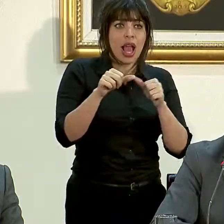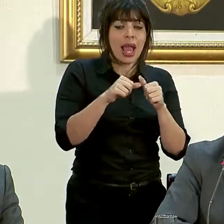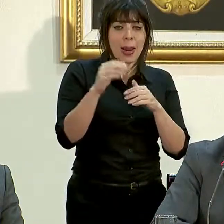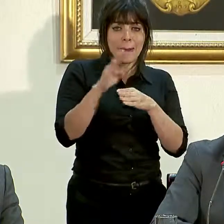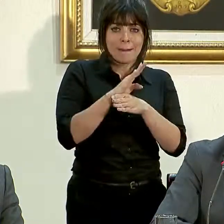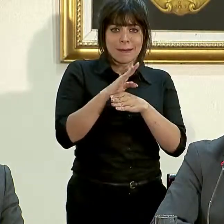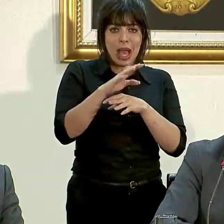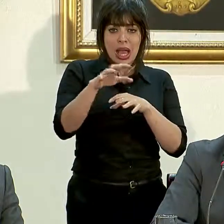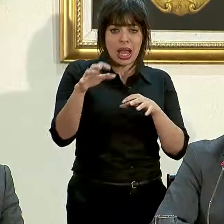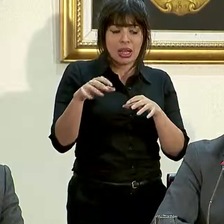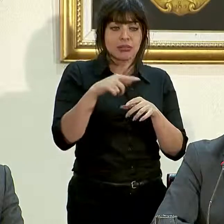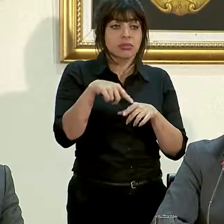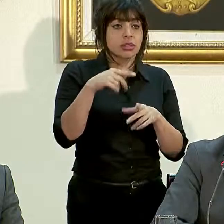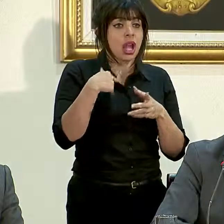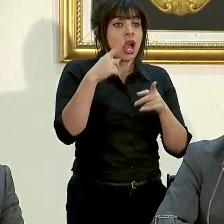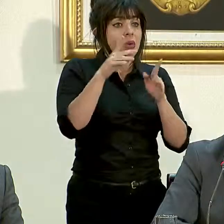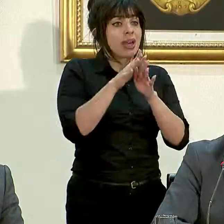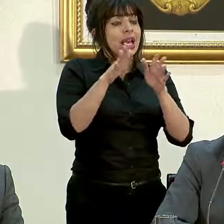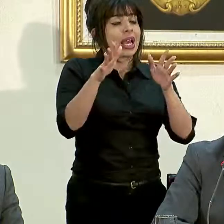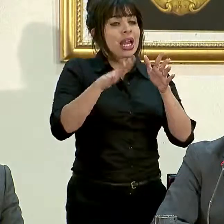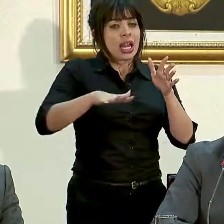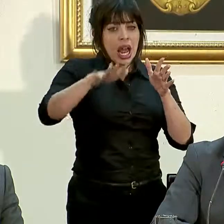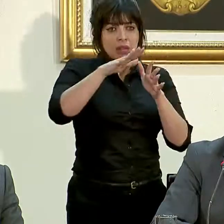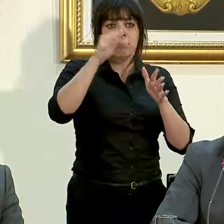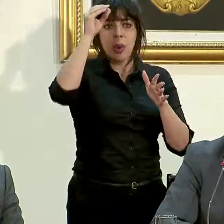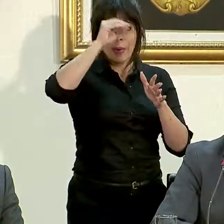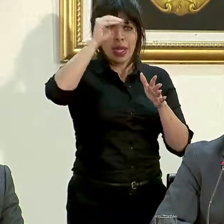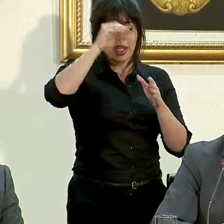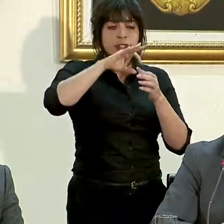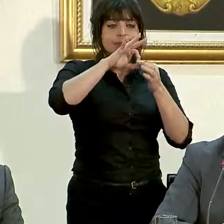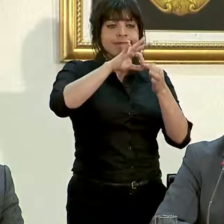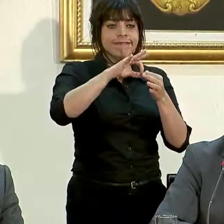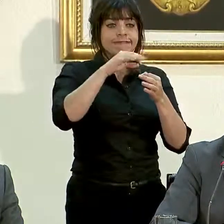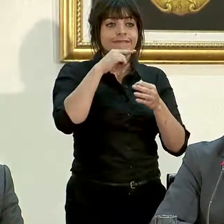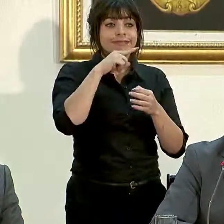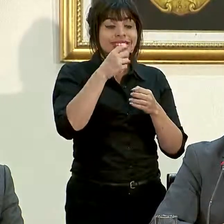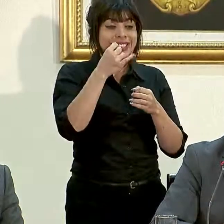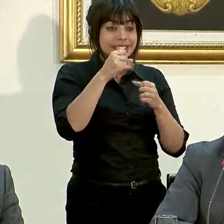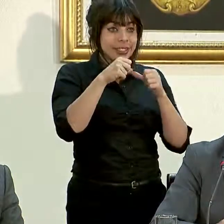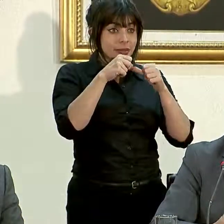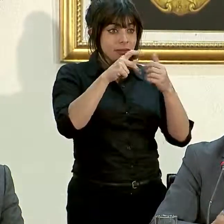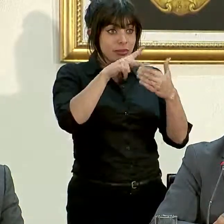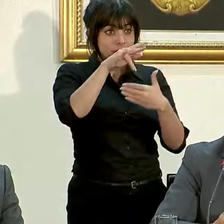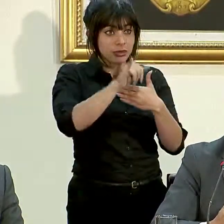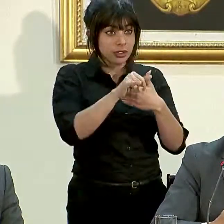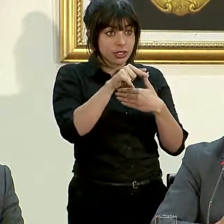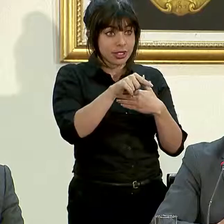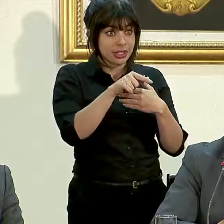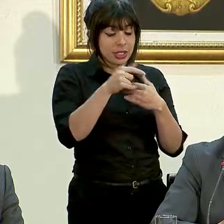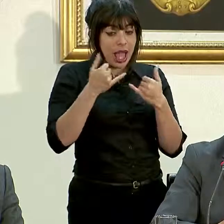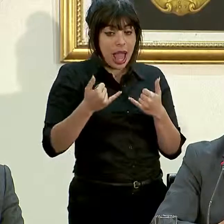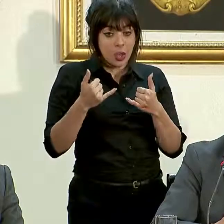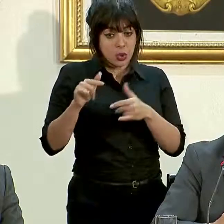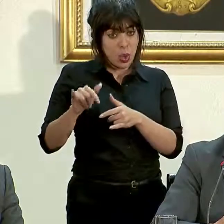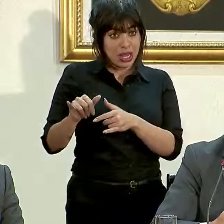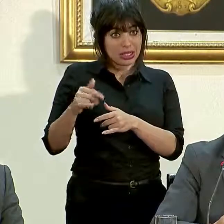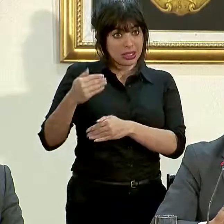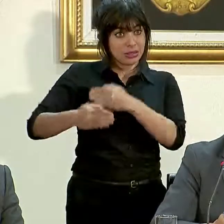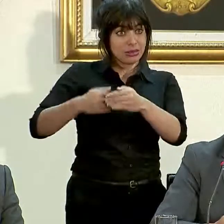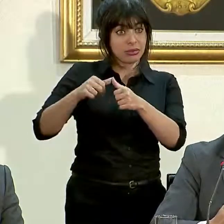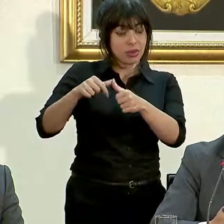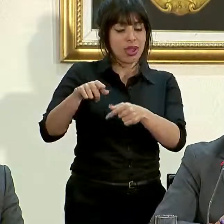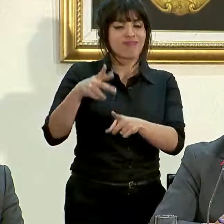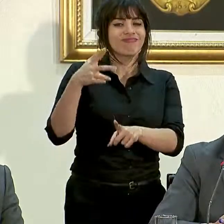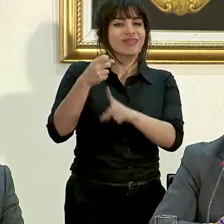la banca y hay una generalizada opinión en cuanto a que de continuar el proyecto en los términos actuales, esto tendría